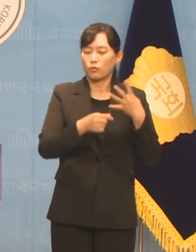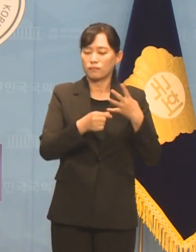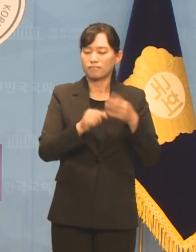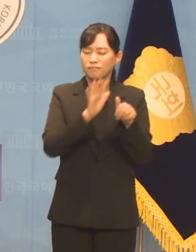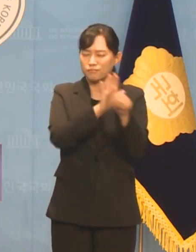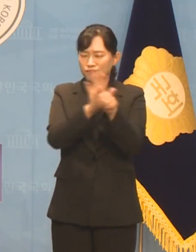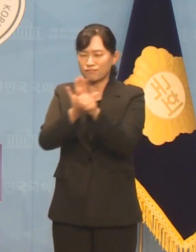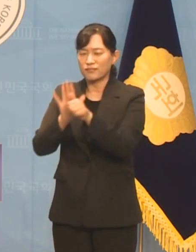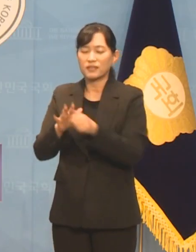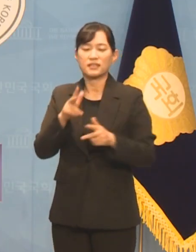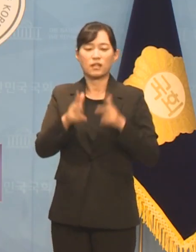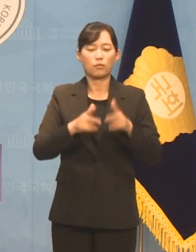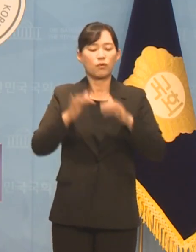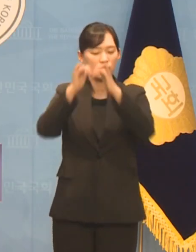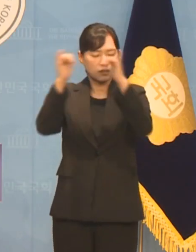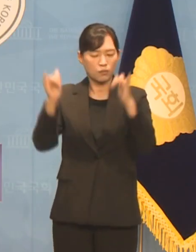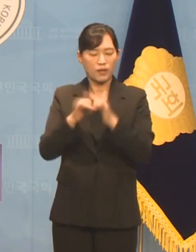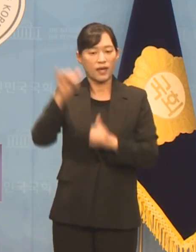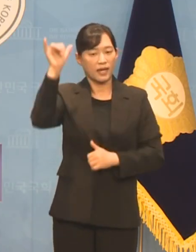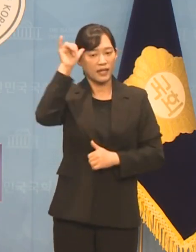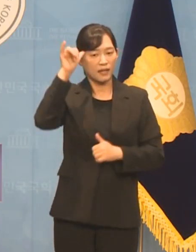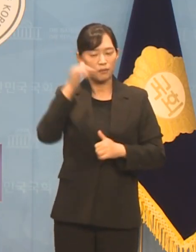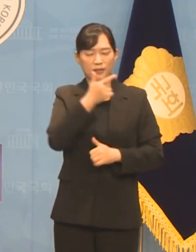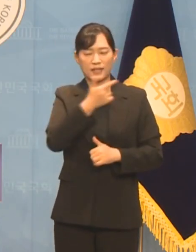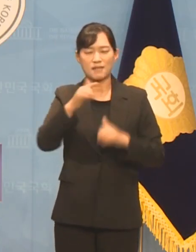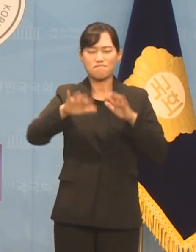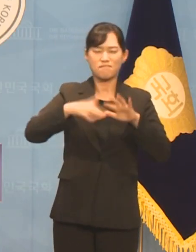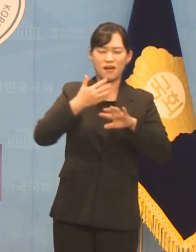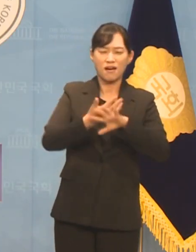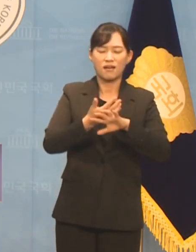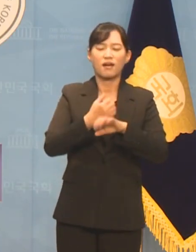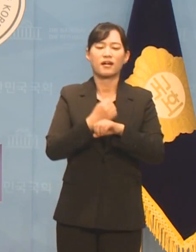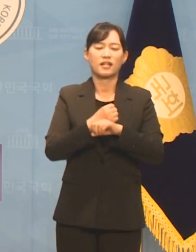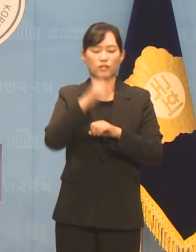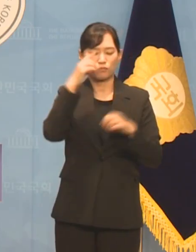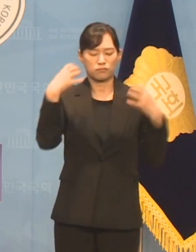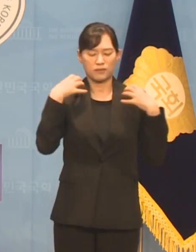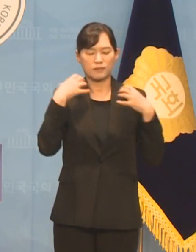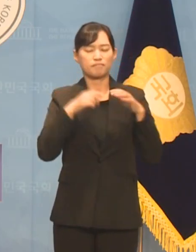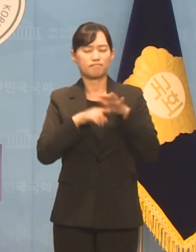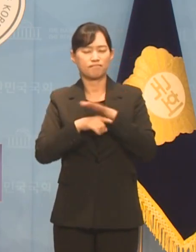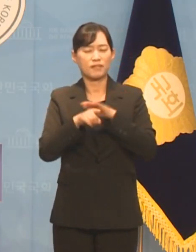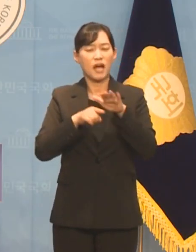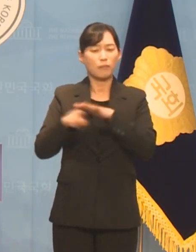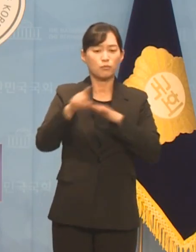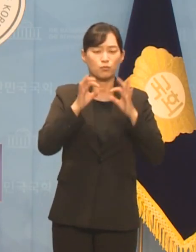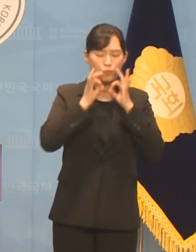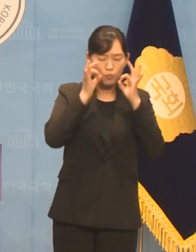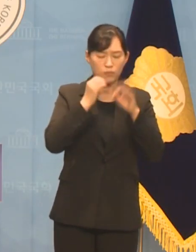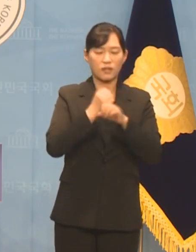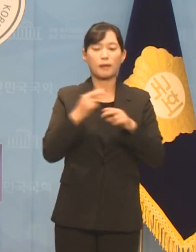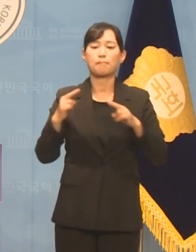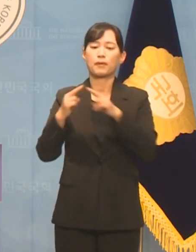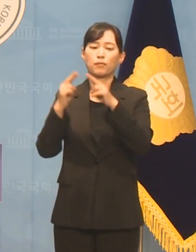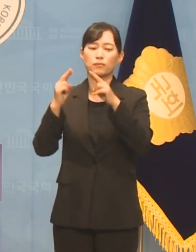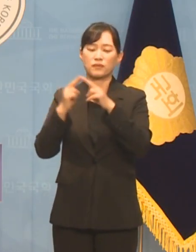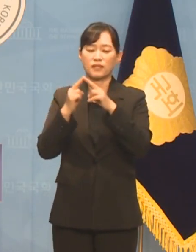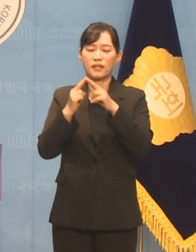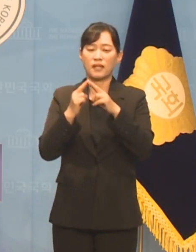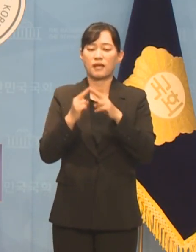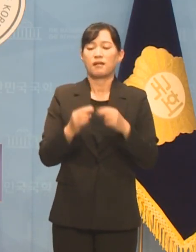산업과 사회의 AI 대전환에 정부가 앞장서겠습니다. AI, 차세대 반도체, 바이오